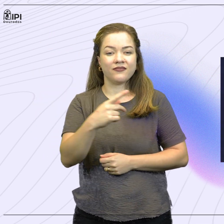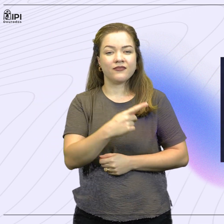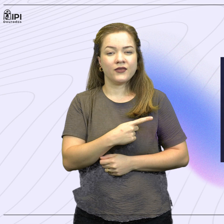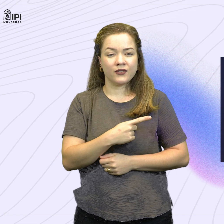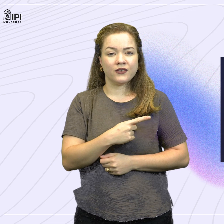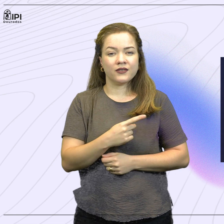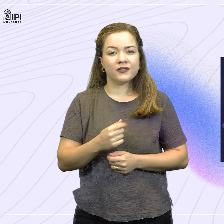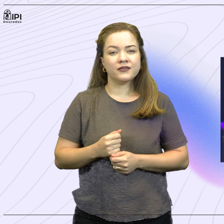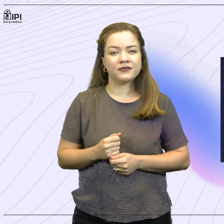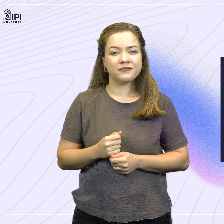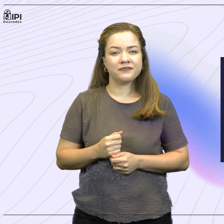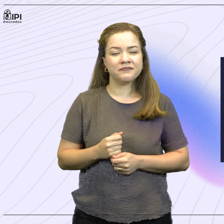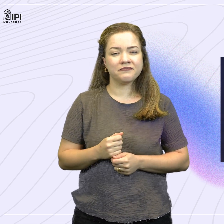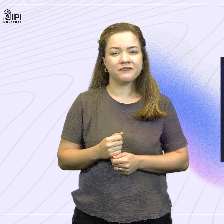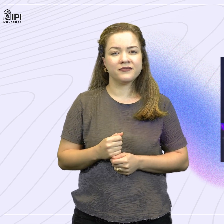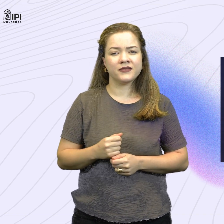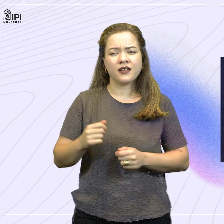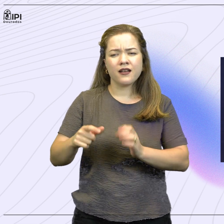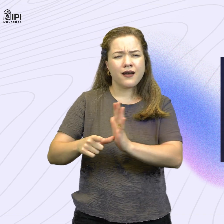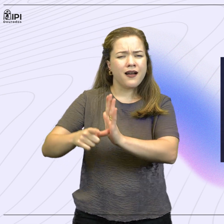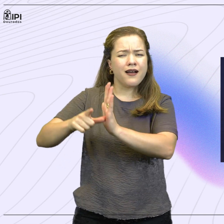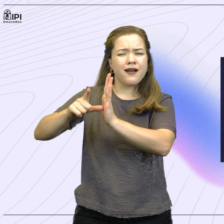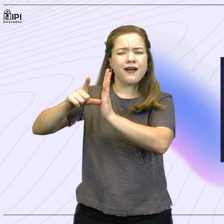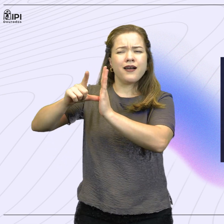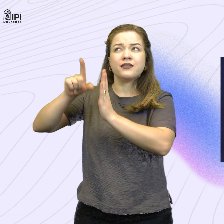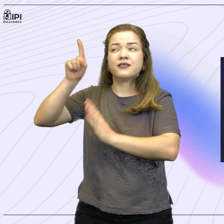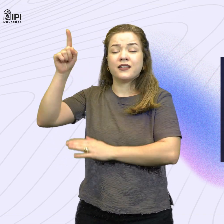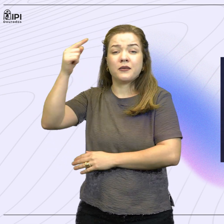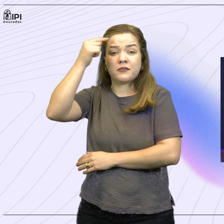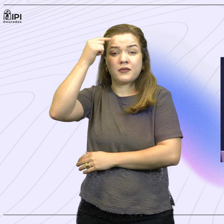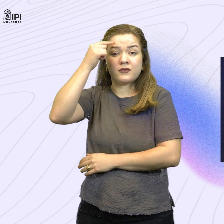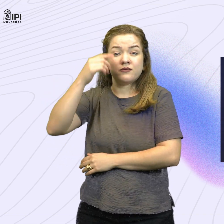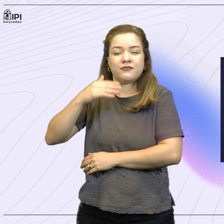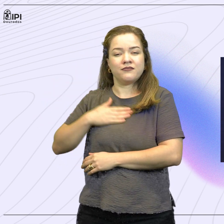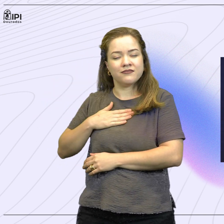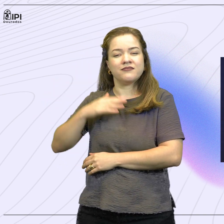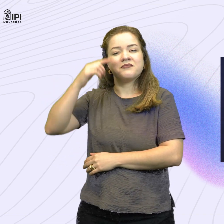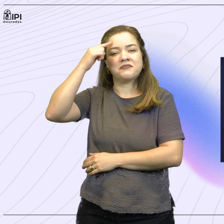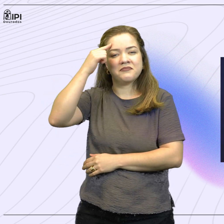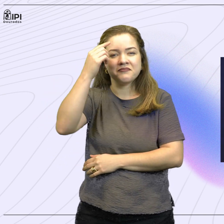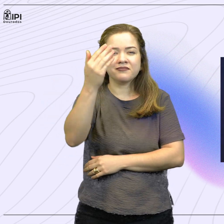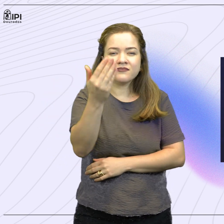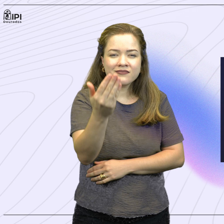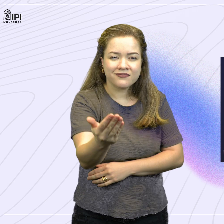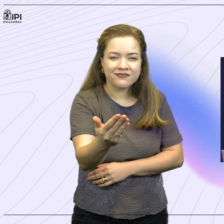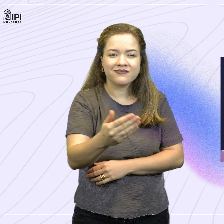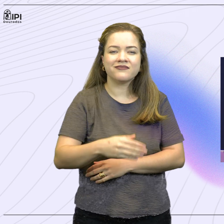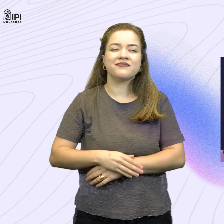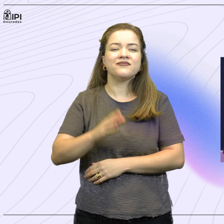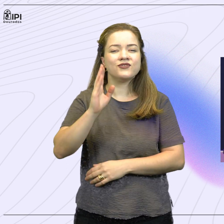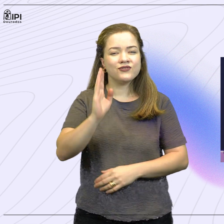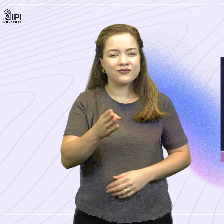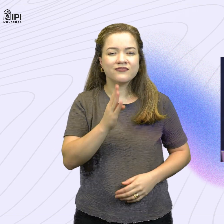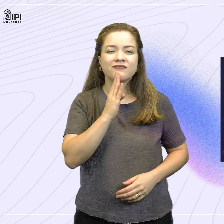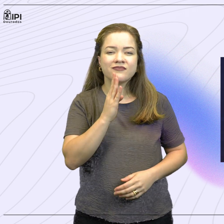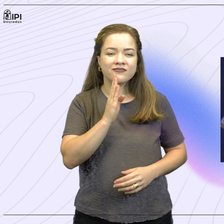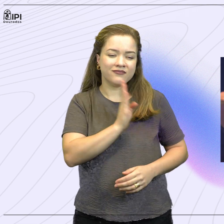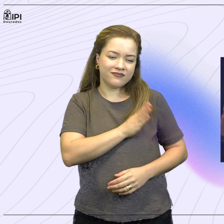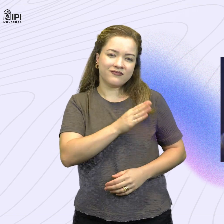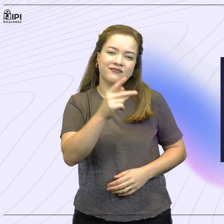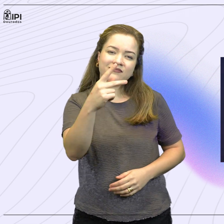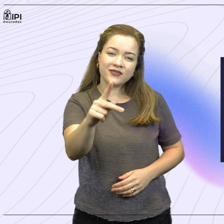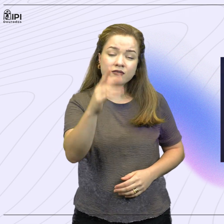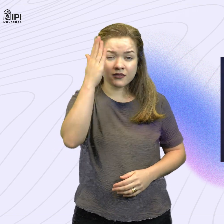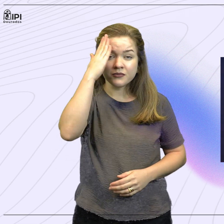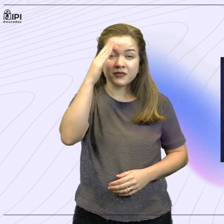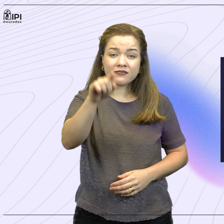Ele, antes de todas as coisas, Ele pensou em mim, Ele pensou em você, Ele já conhecia o seu coração, e saberia que você